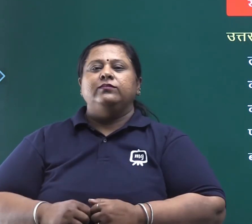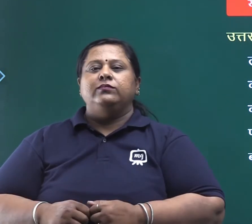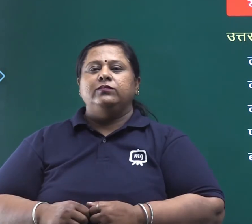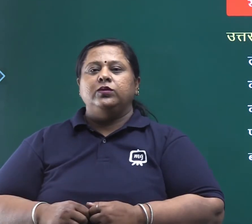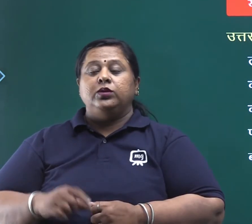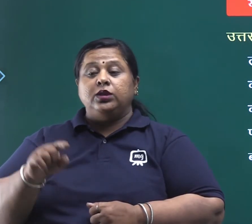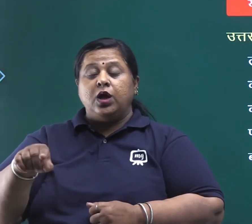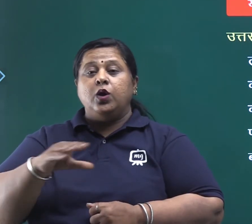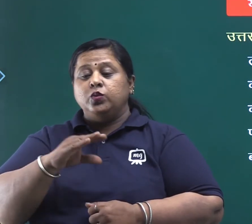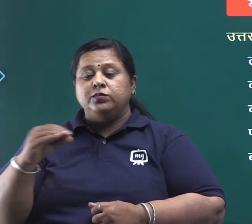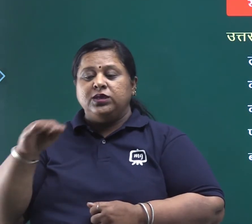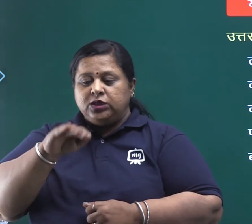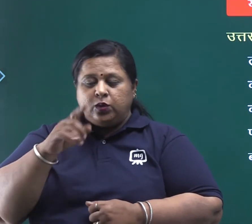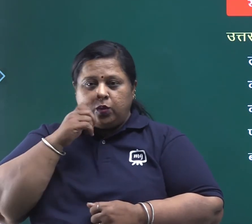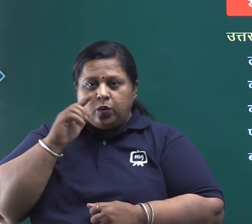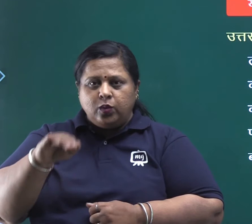तथा उस बच्ची को